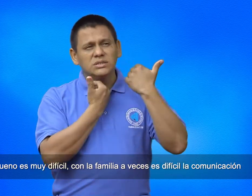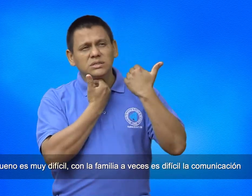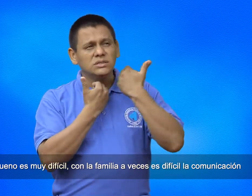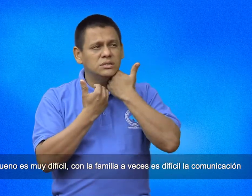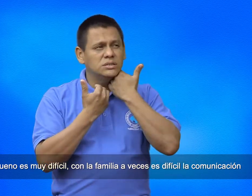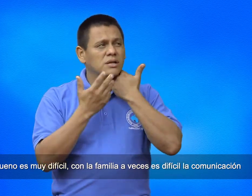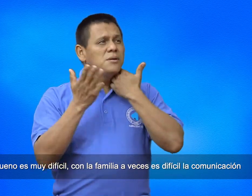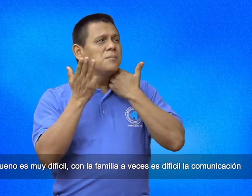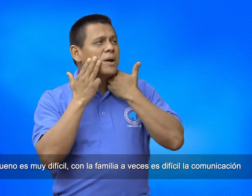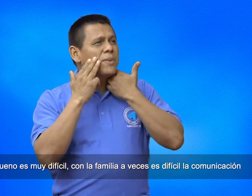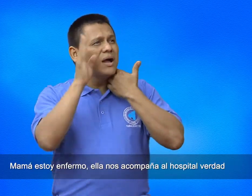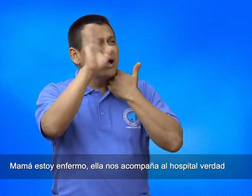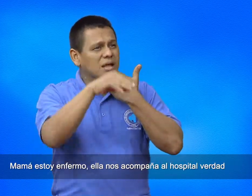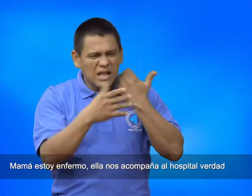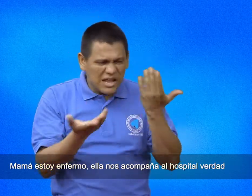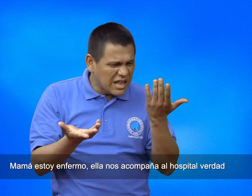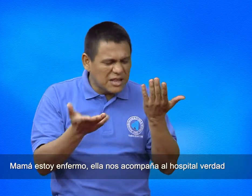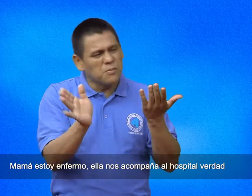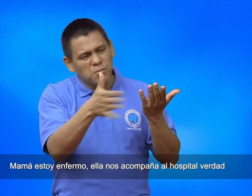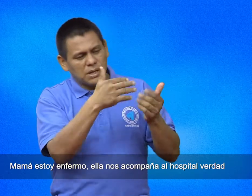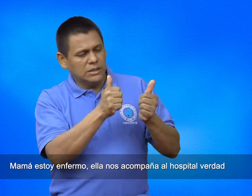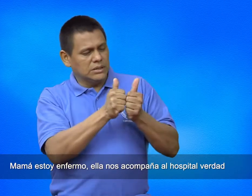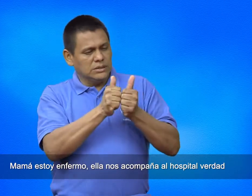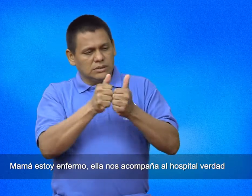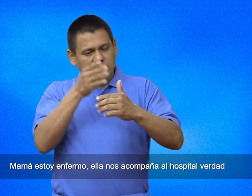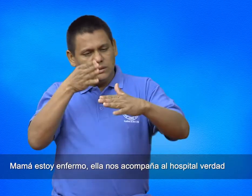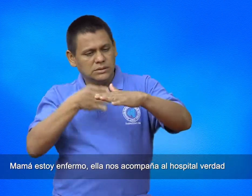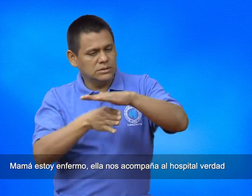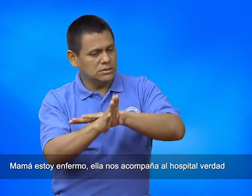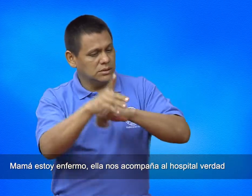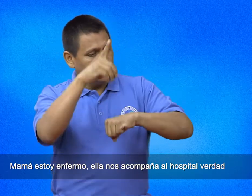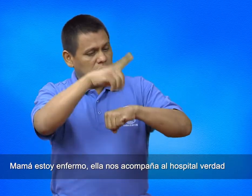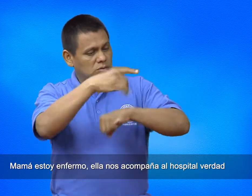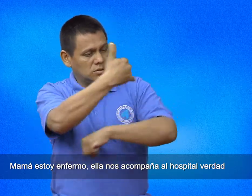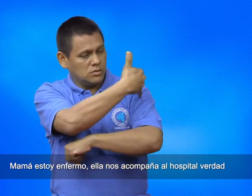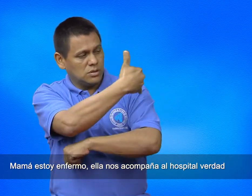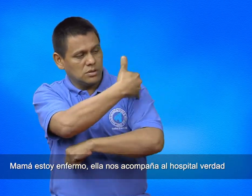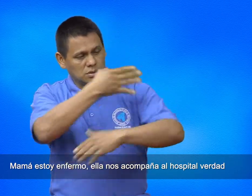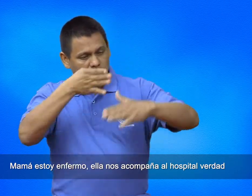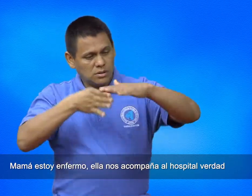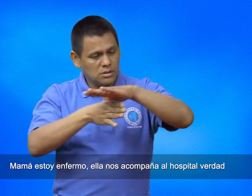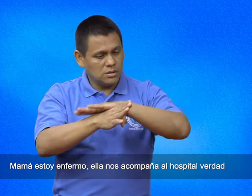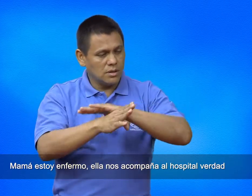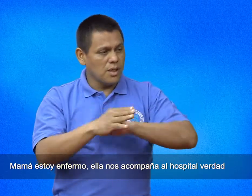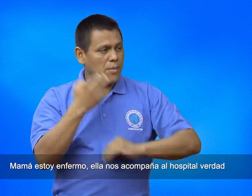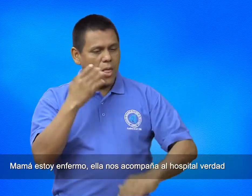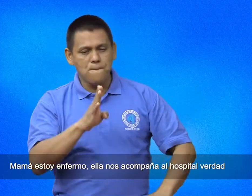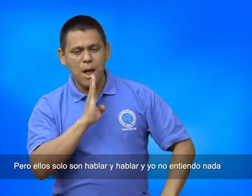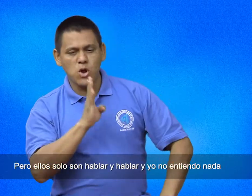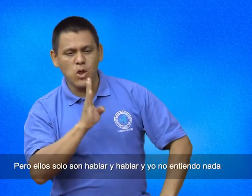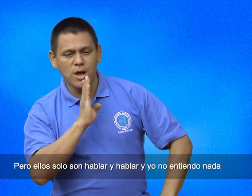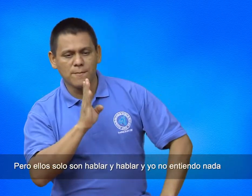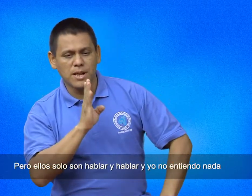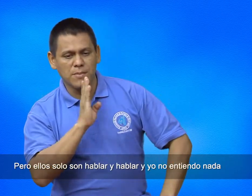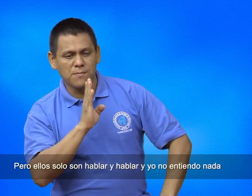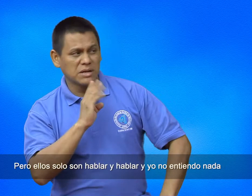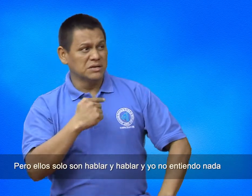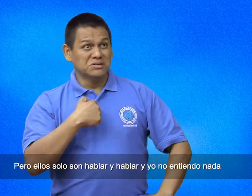la comunicación cuando mamá estoy enfermo ella no acompaña al hospital verdad pero ellos son solo